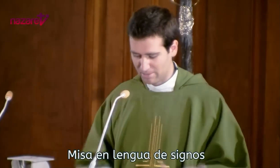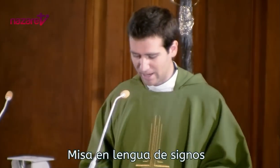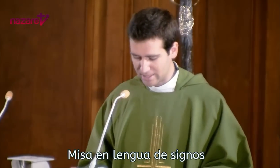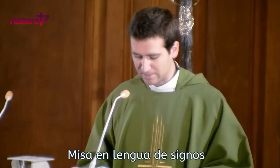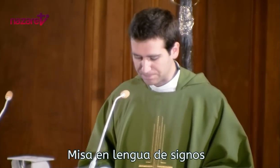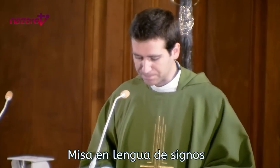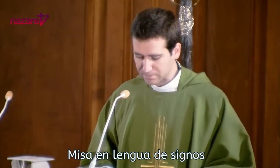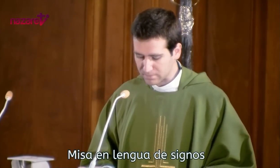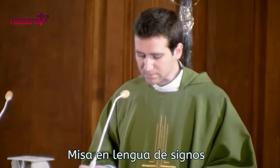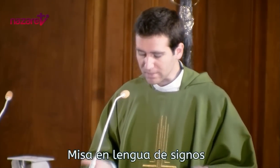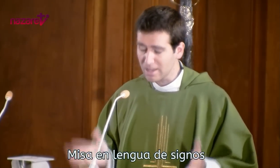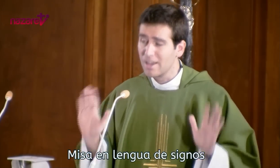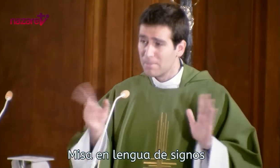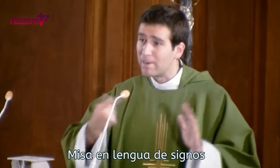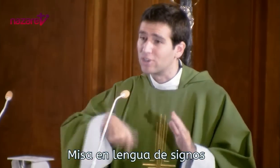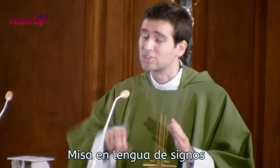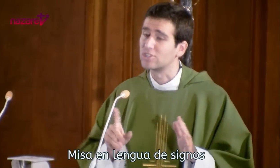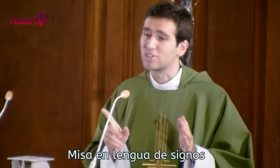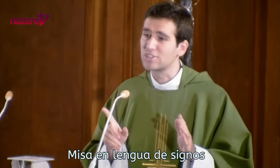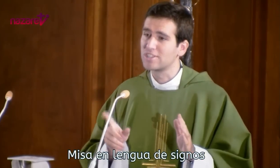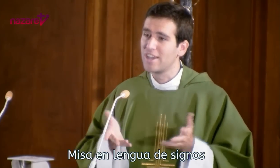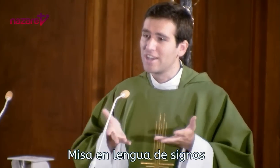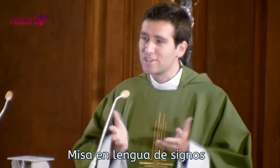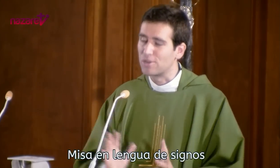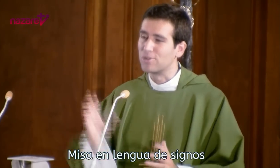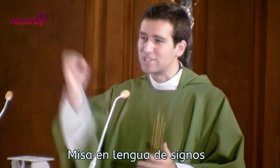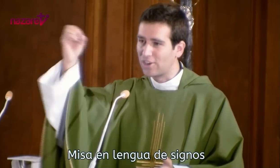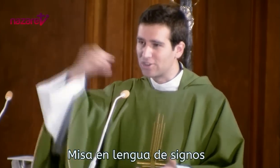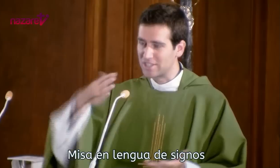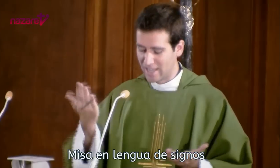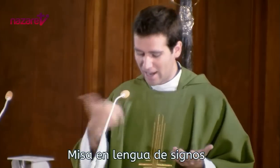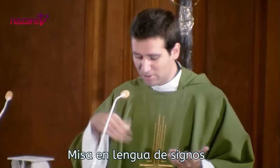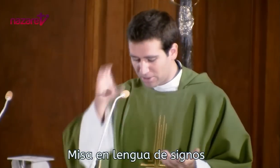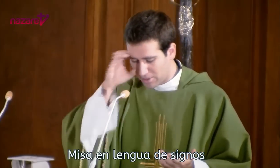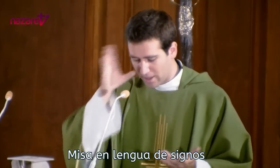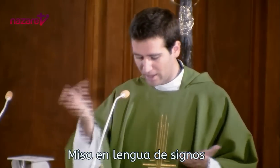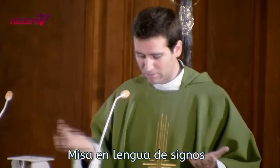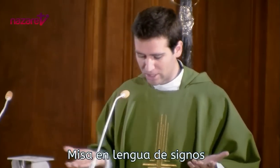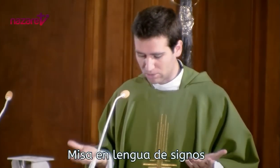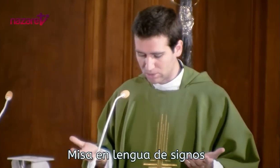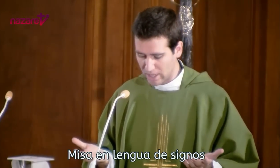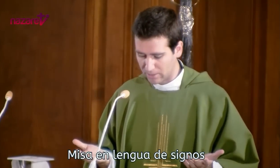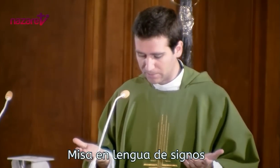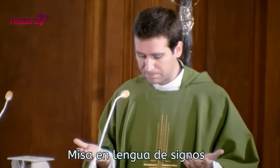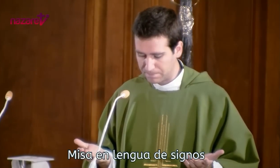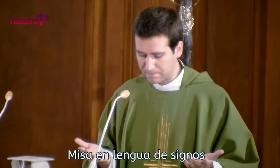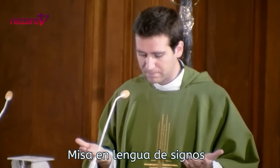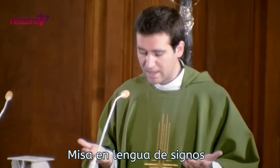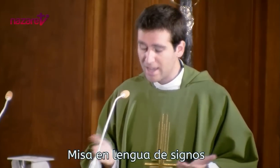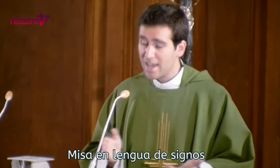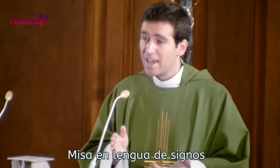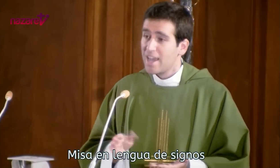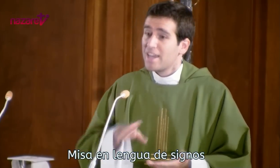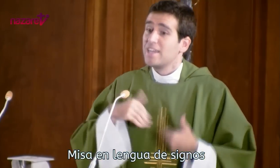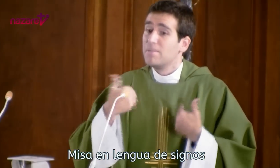tinieblas. Pero nosotros somos hijos de la luz, hemos escuchado. Y